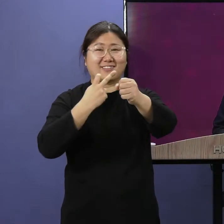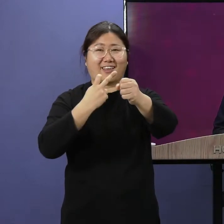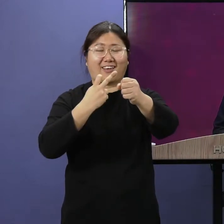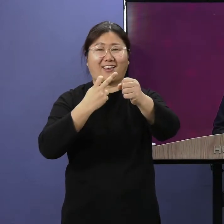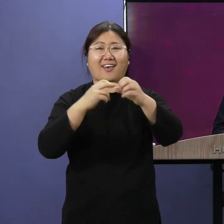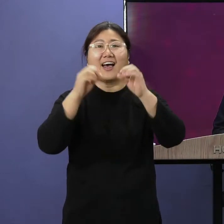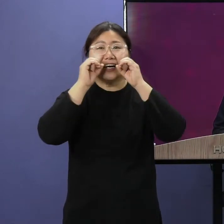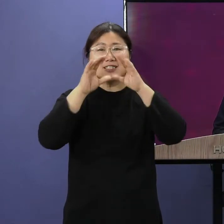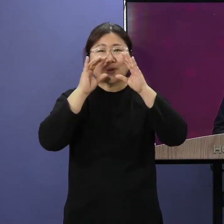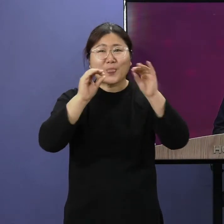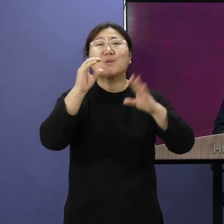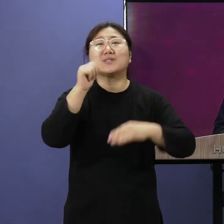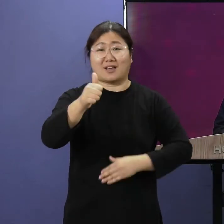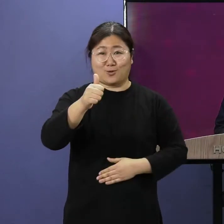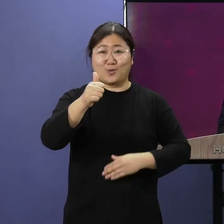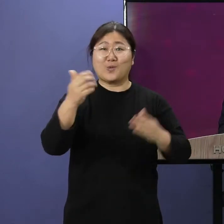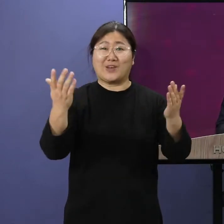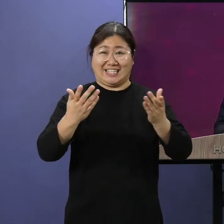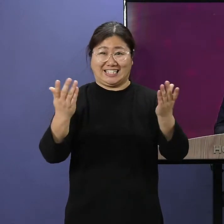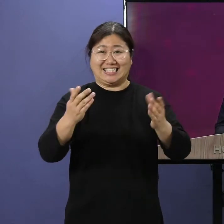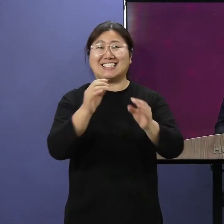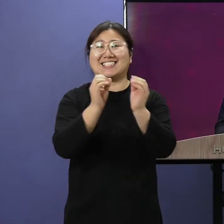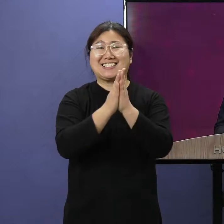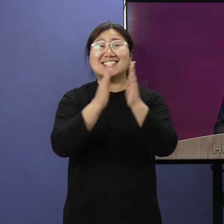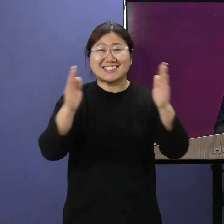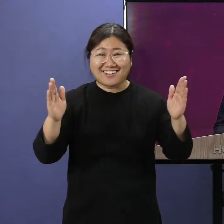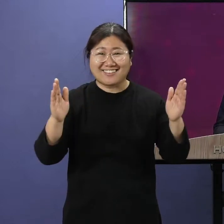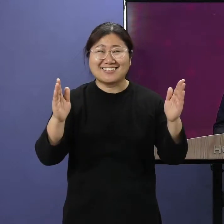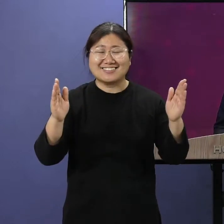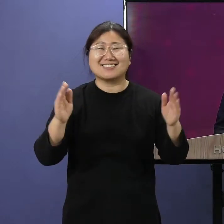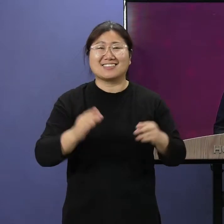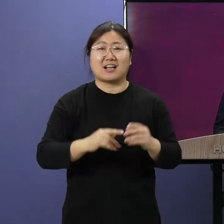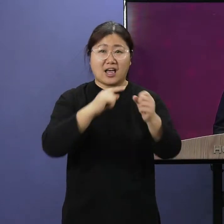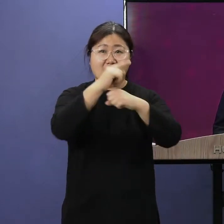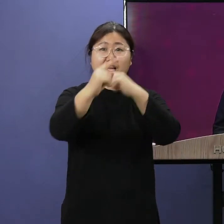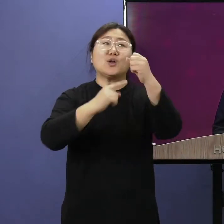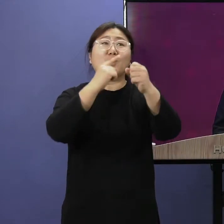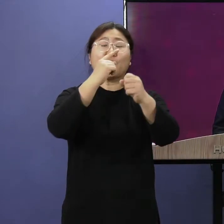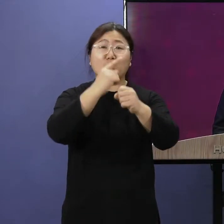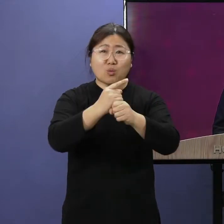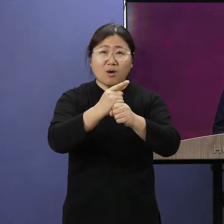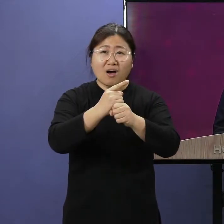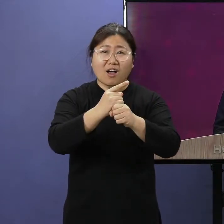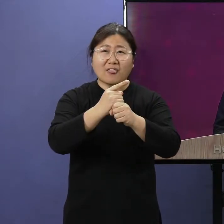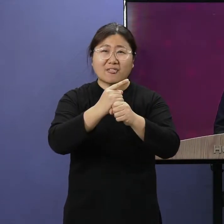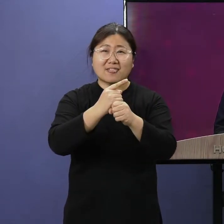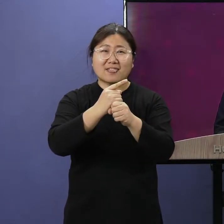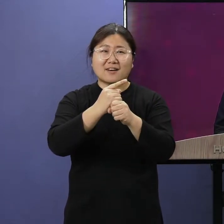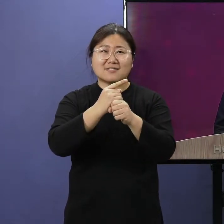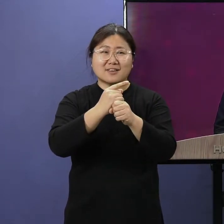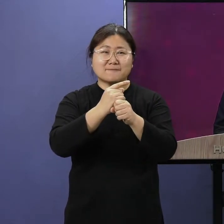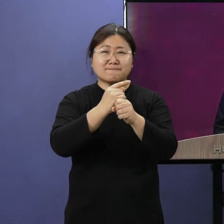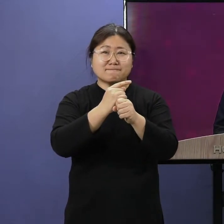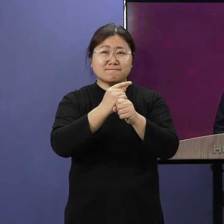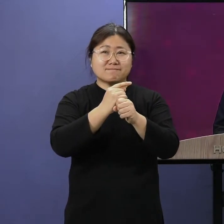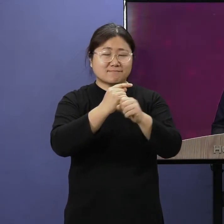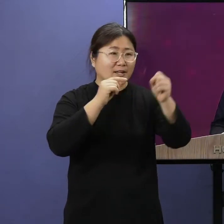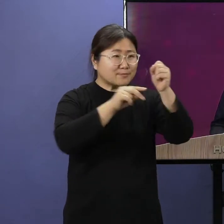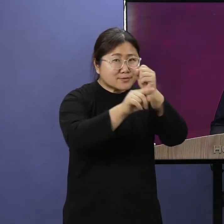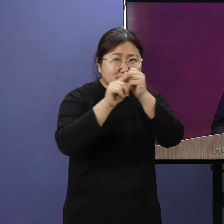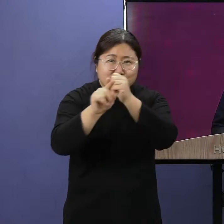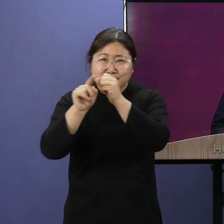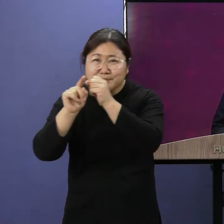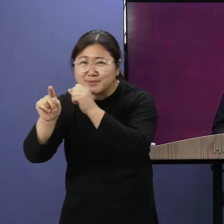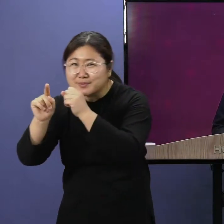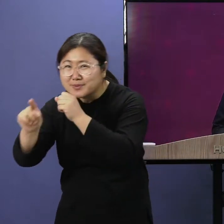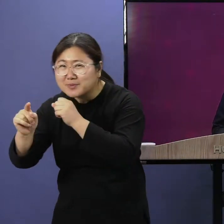시작하였습니다. 1년 동안 인턴 전도사로 여러 부서를 돌면서 사역을 하고, 그리고 10개월